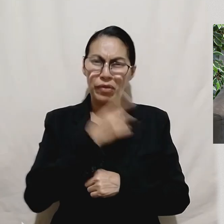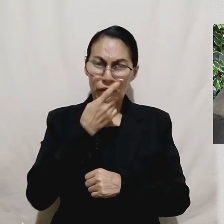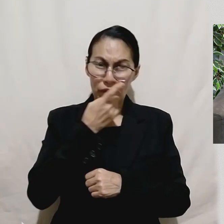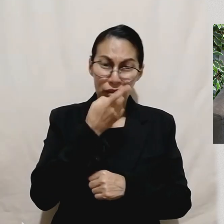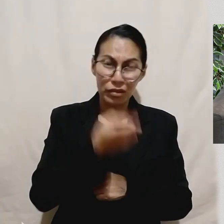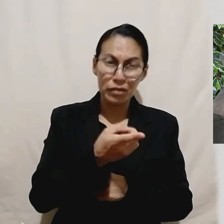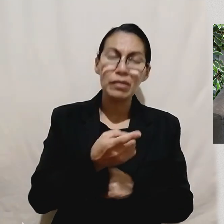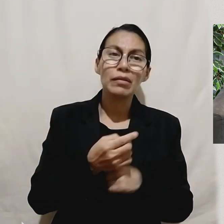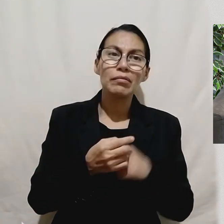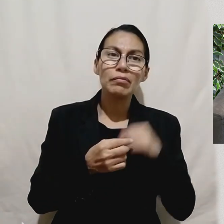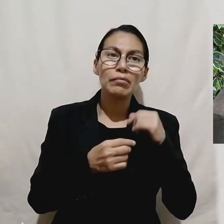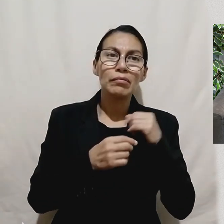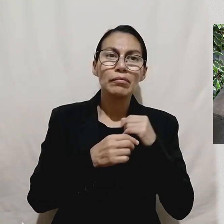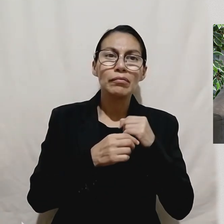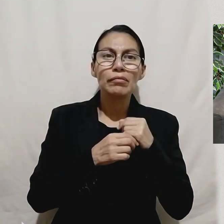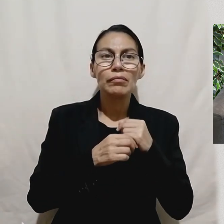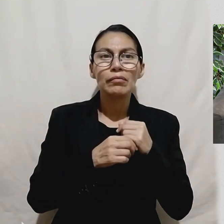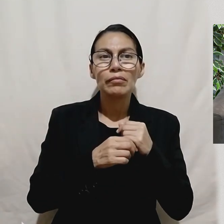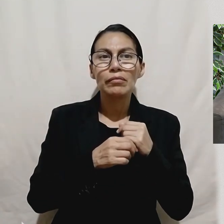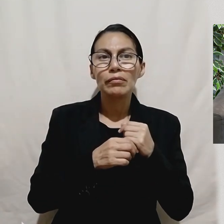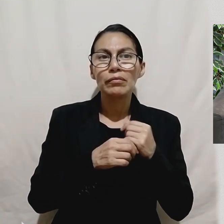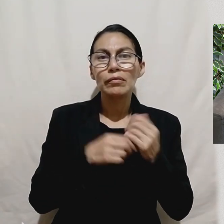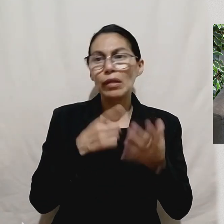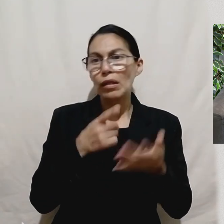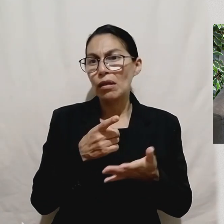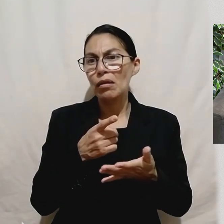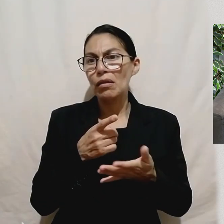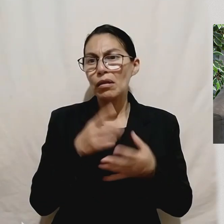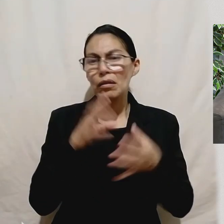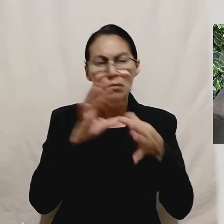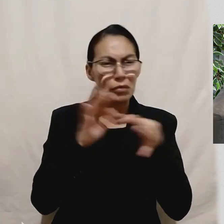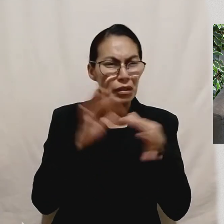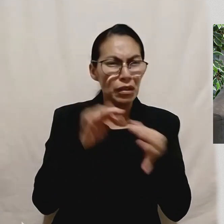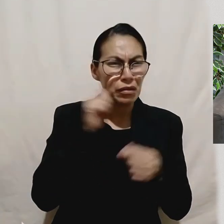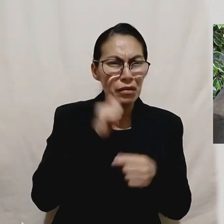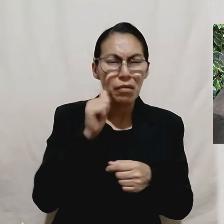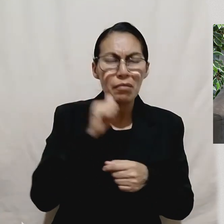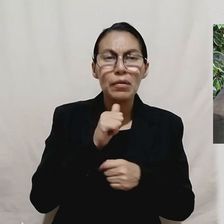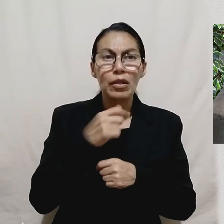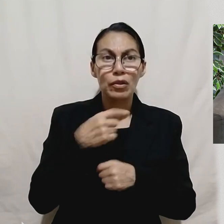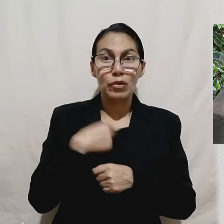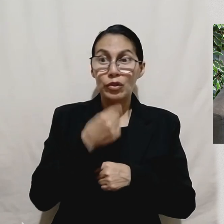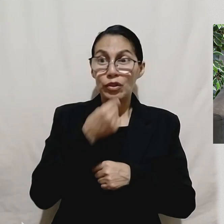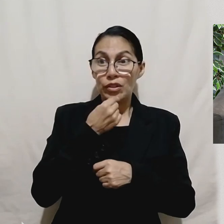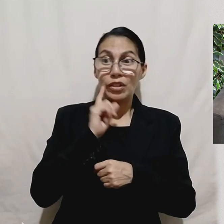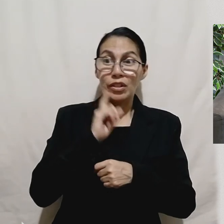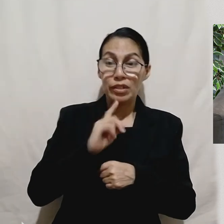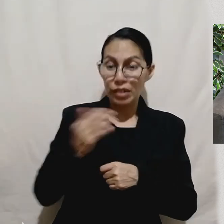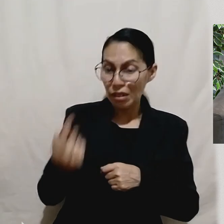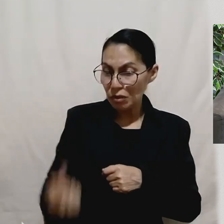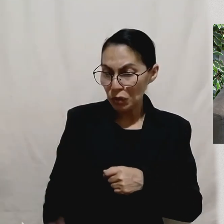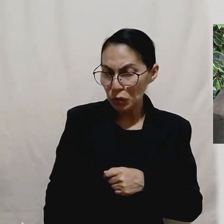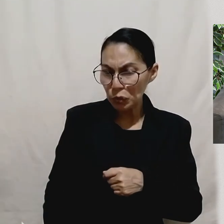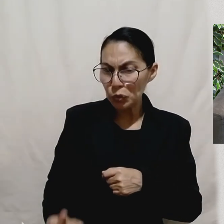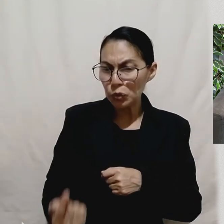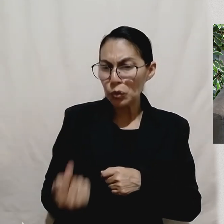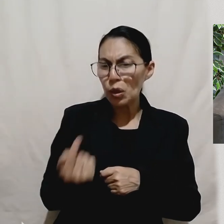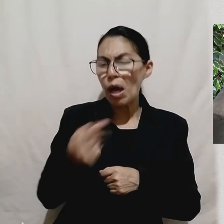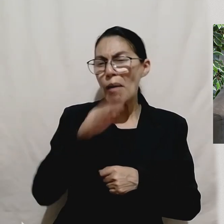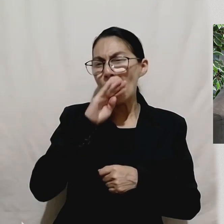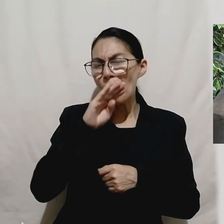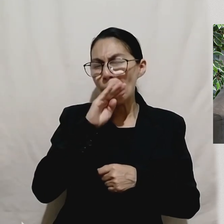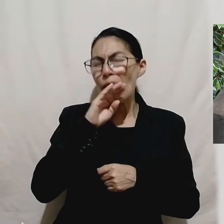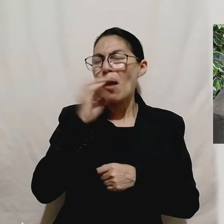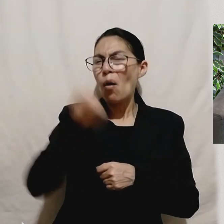siempre lo ha dicho es es muy abierta con respecto a eso desde pequeña tengo muchos decoras con mi mamá